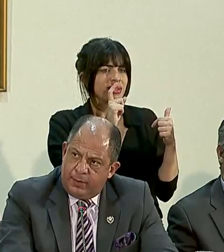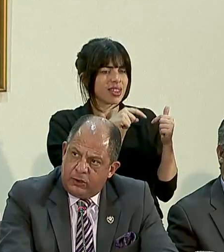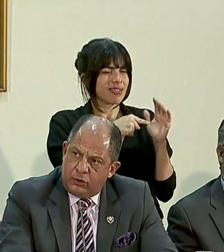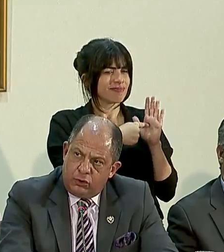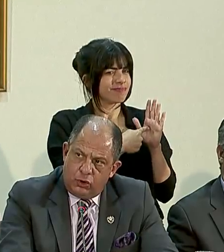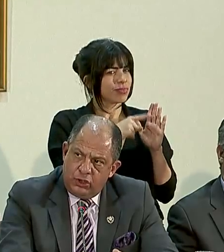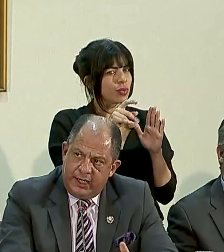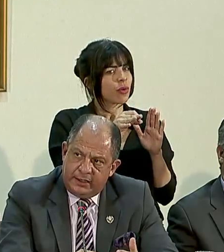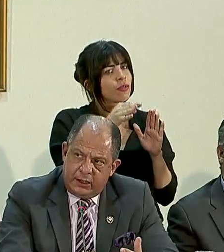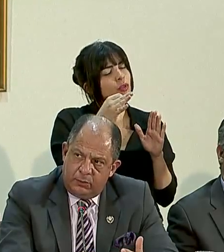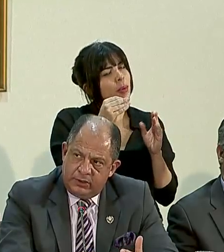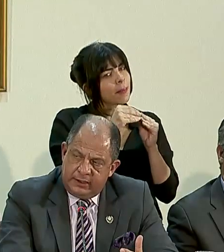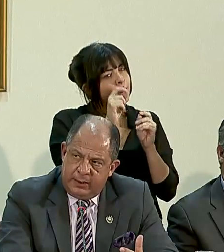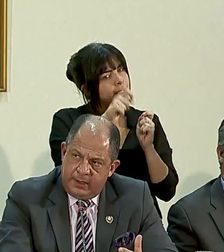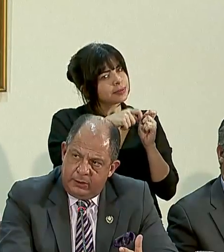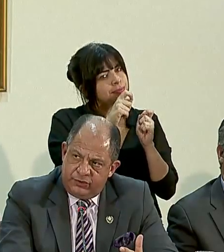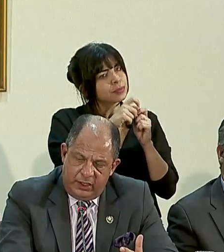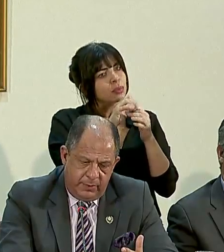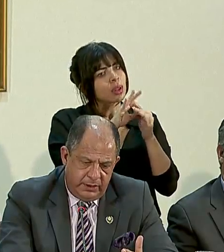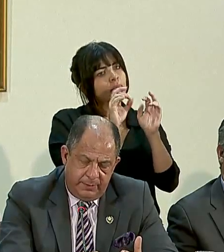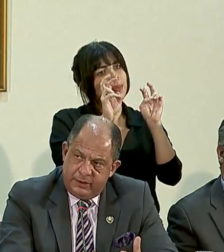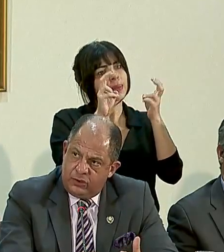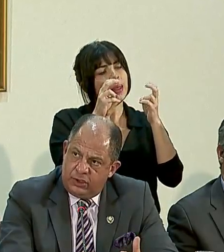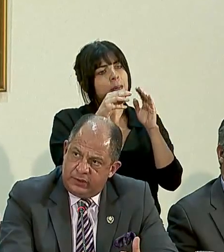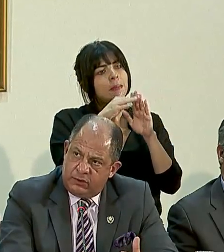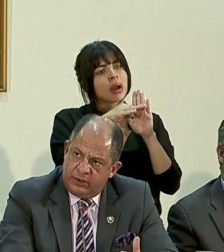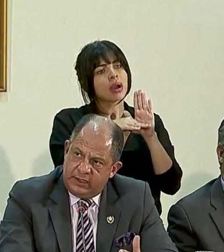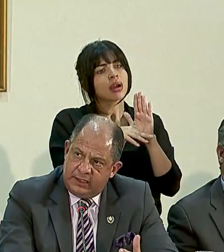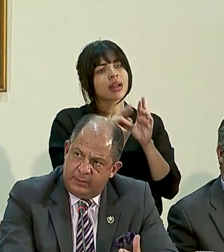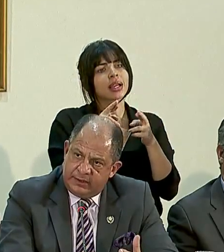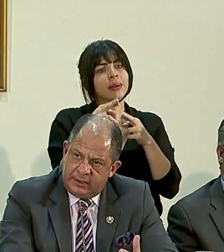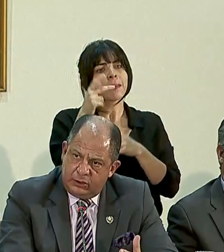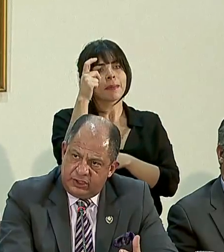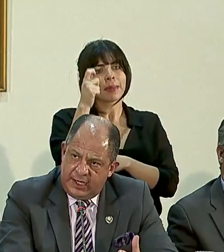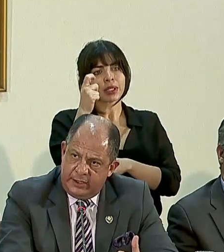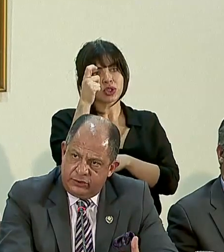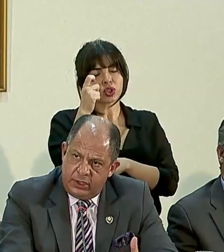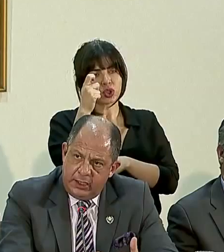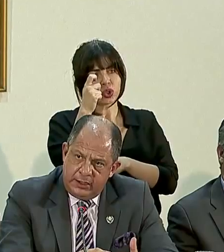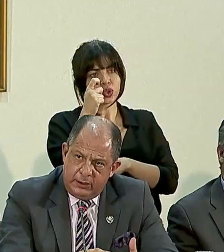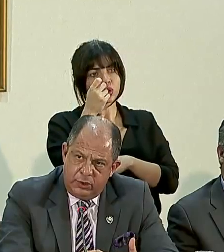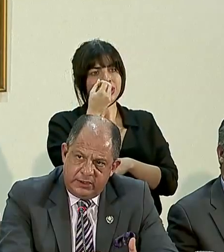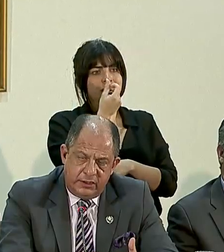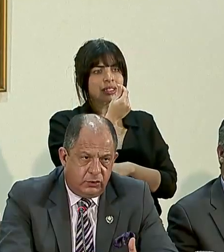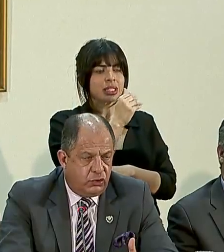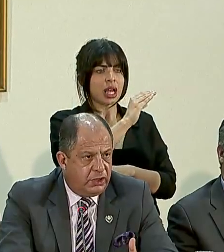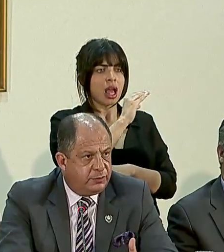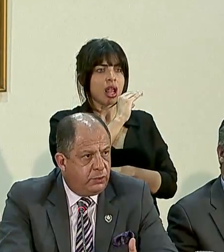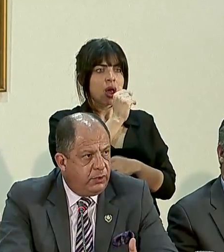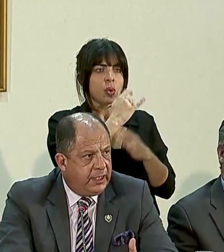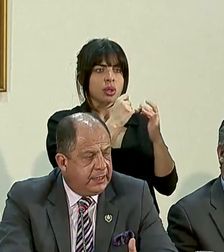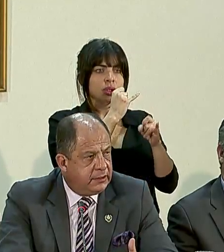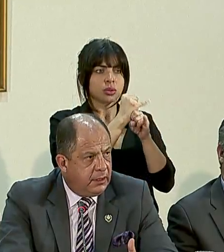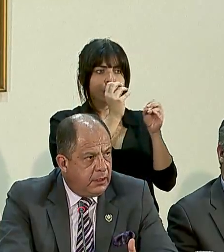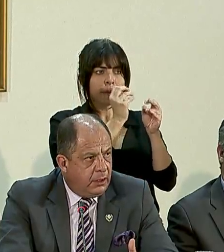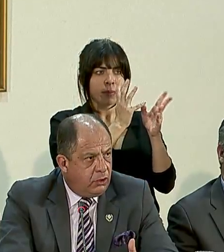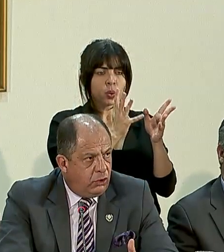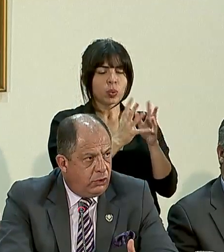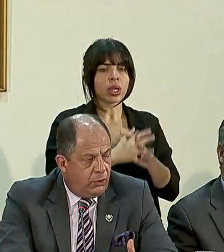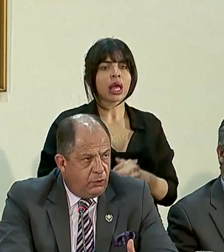demostrarse de forma concreta, como es el tema de los regímenes de pensiones, como es el tema de los salarios de algunas instituciones